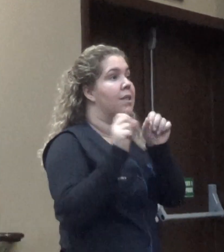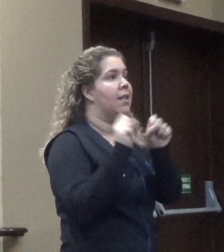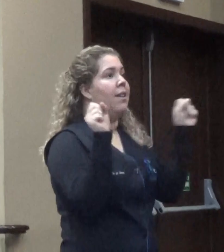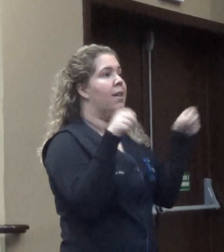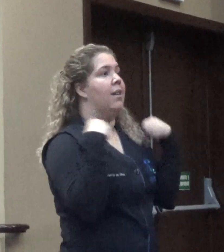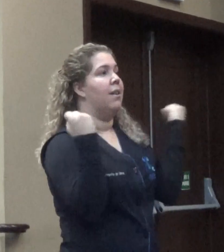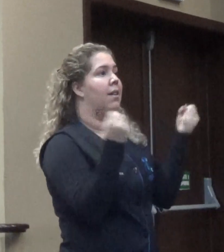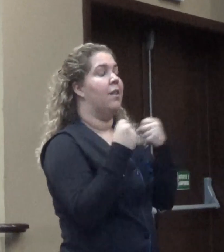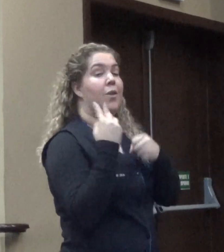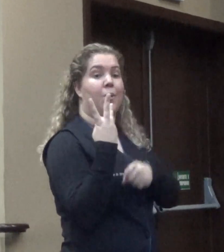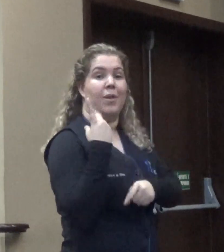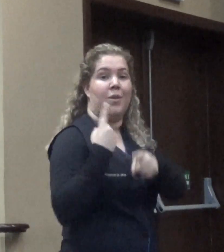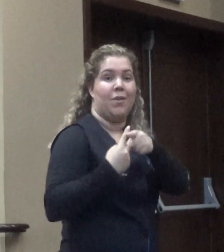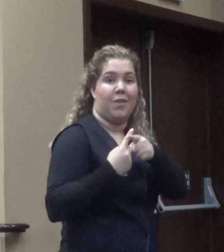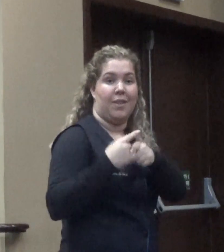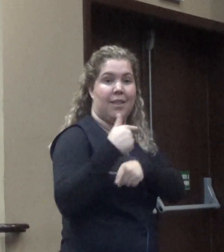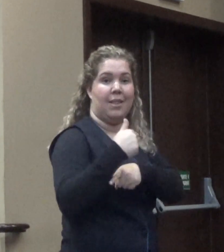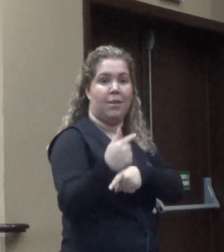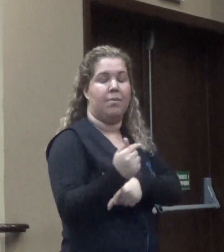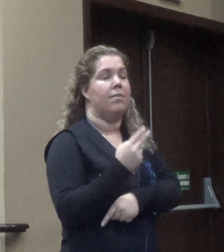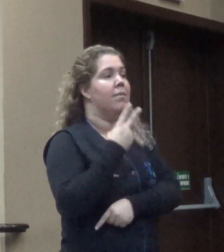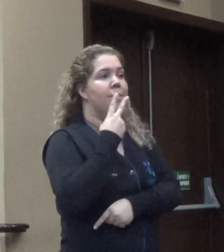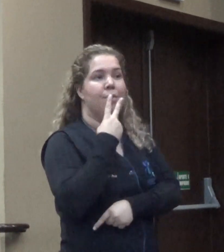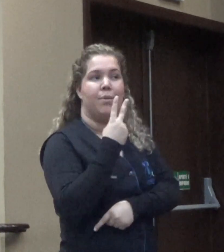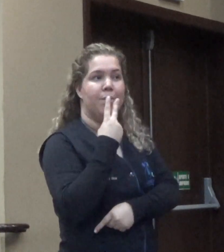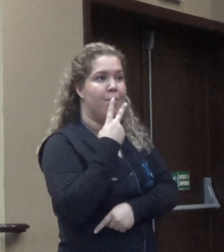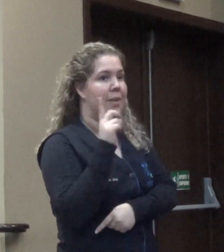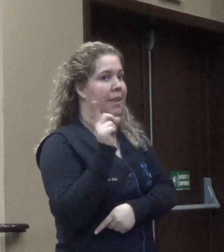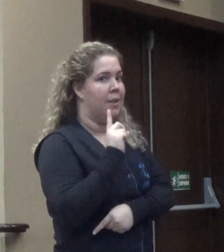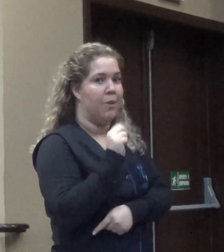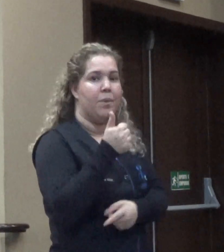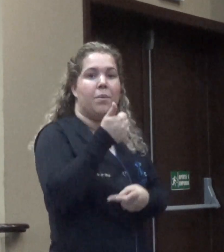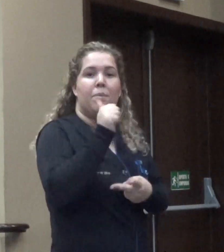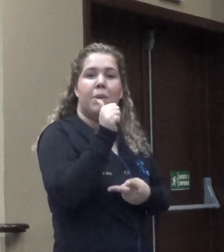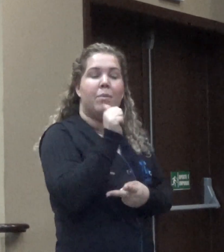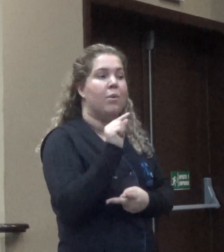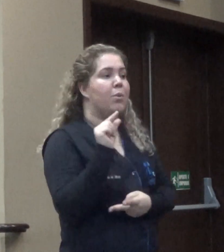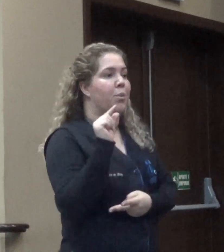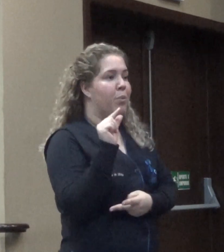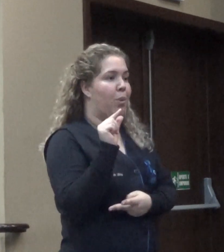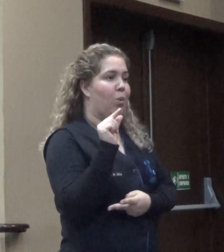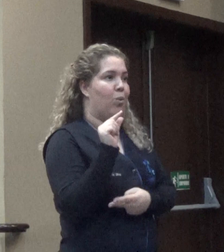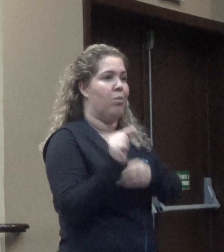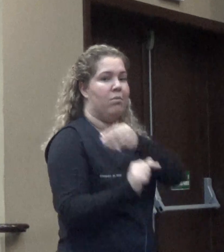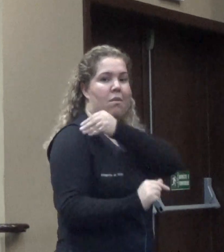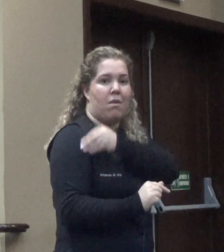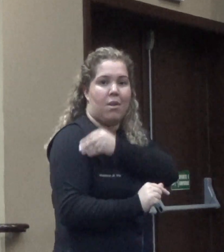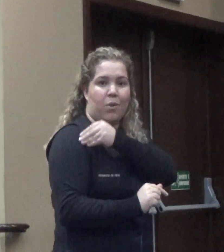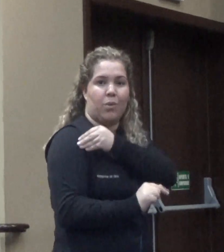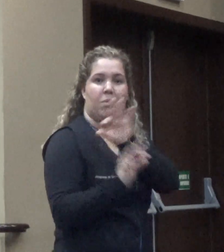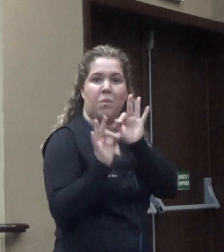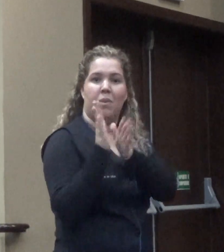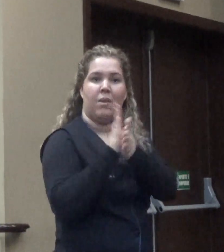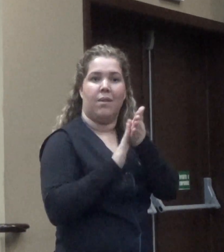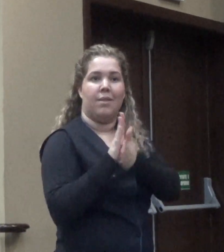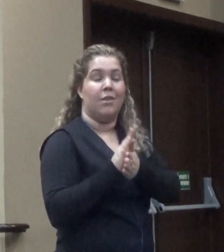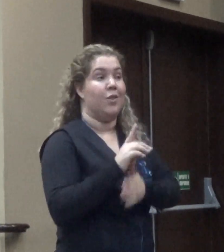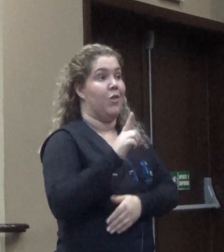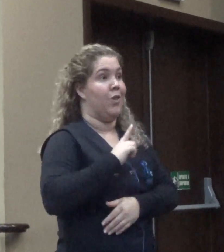não fumavam, bebiam pouco ou não bebiam, tinham finanças em ordens, sem dívidas,